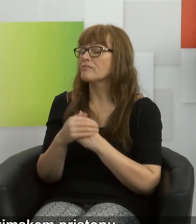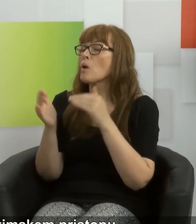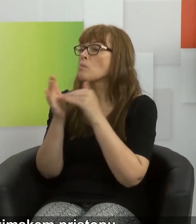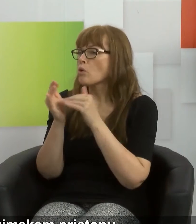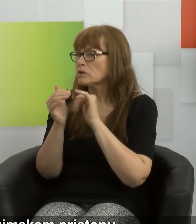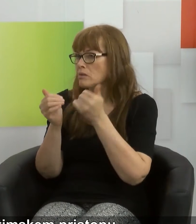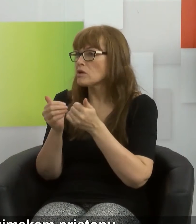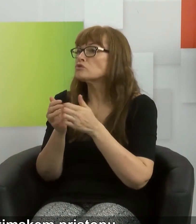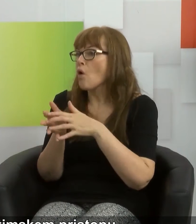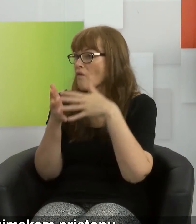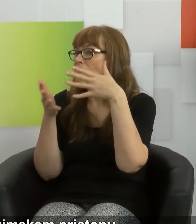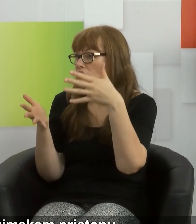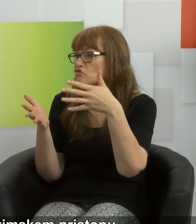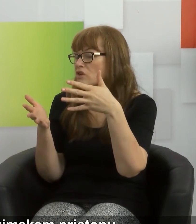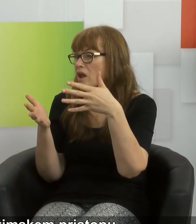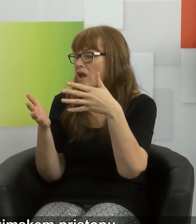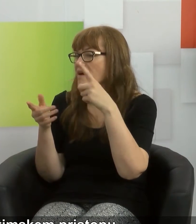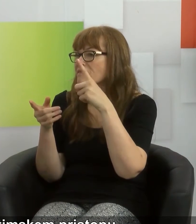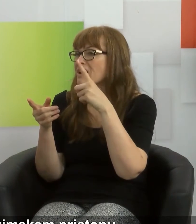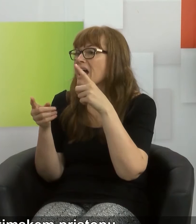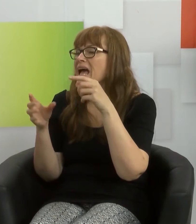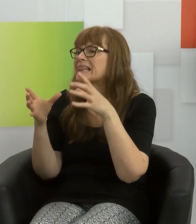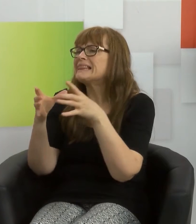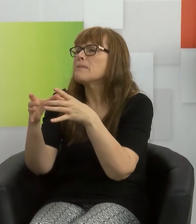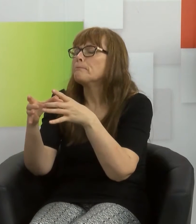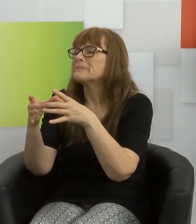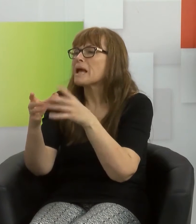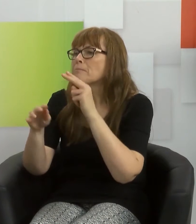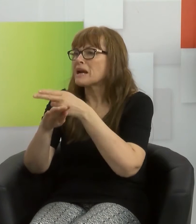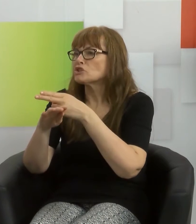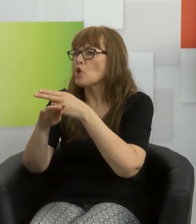Potrebe so večje v timskem pristopu.